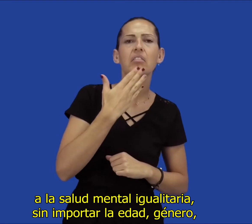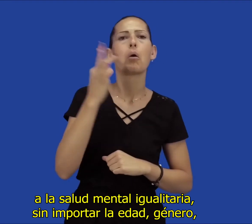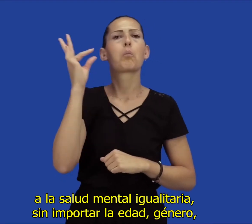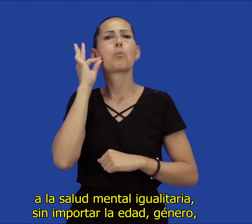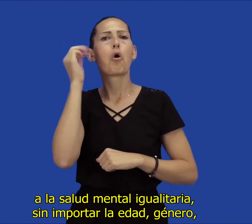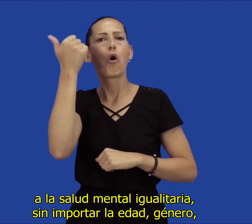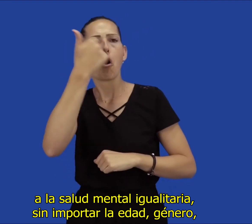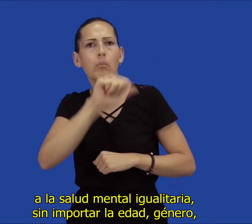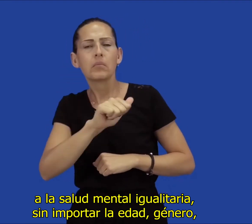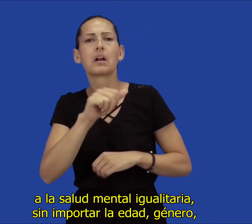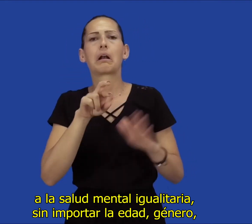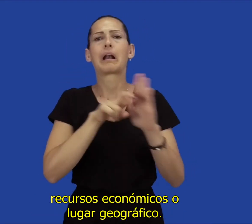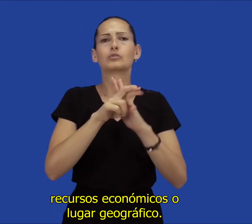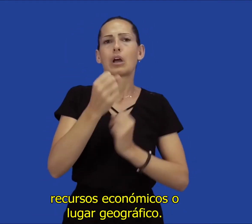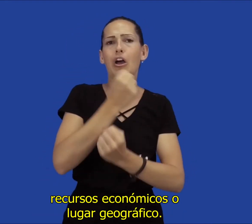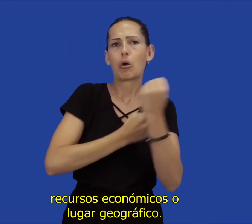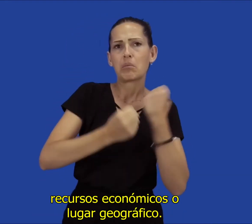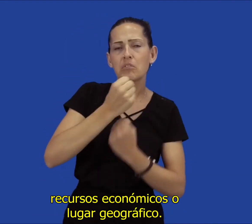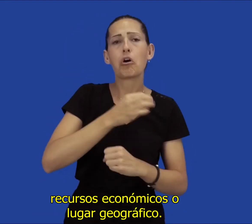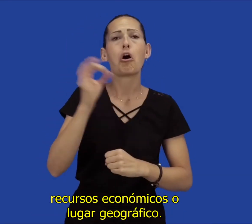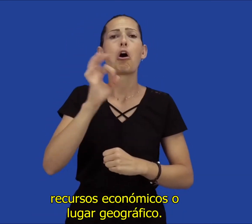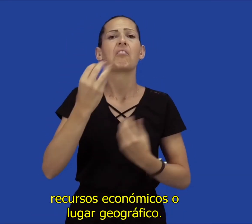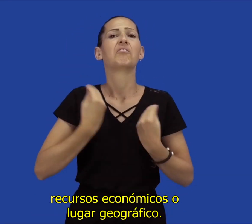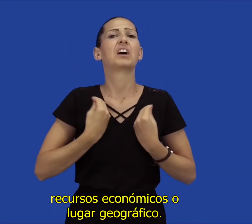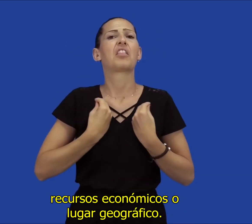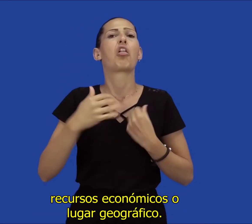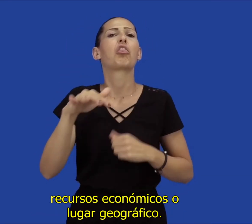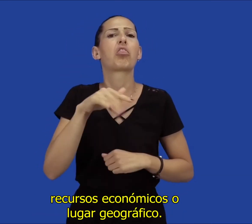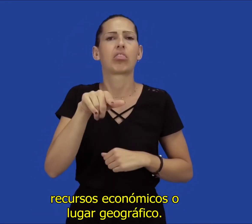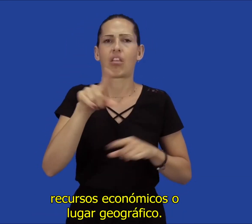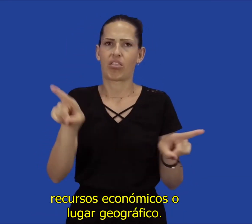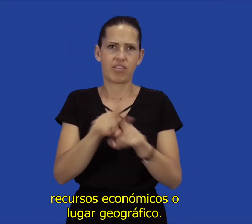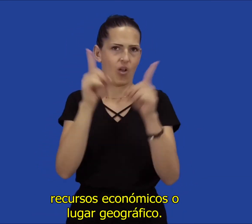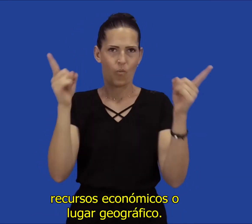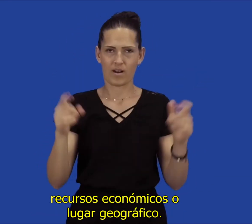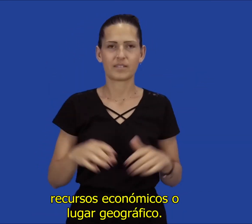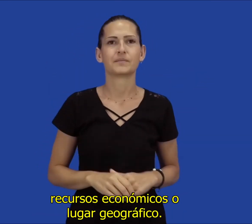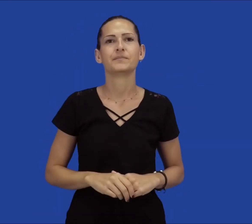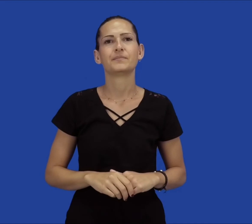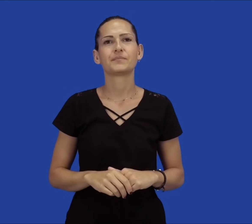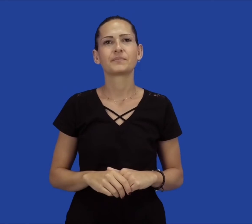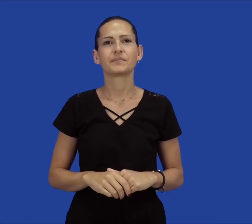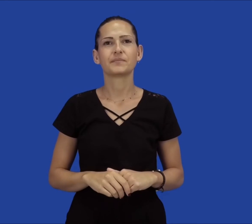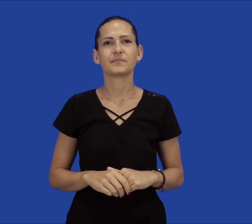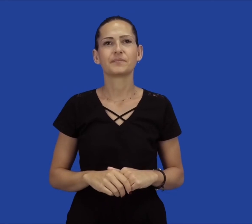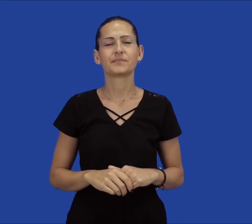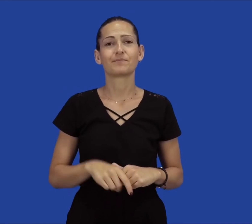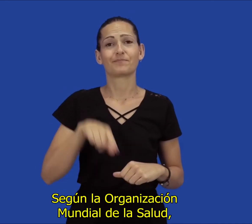sin importar la edad género recursos económicos o lugares geográficos